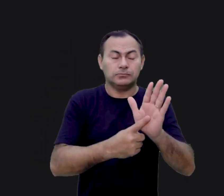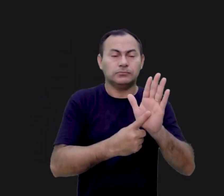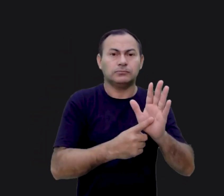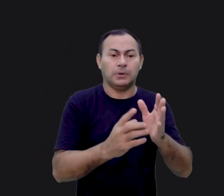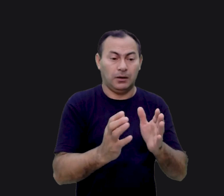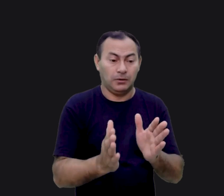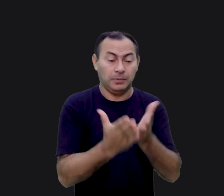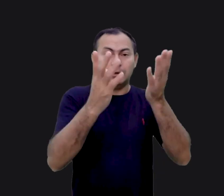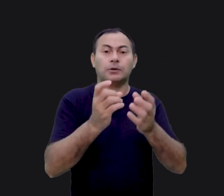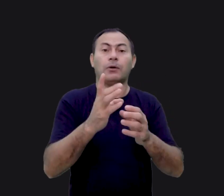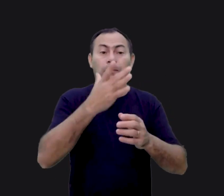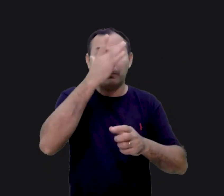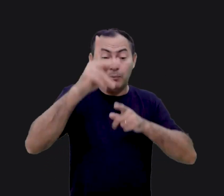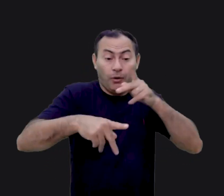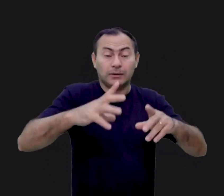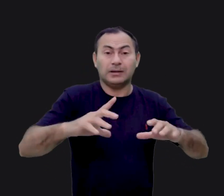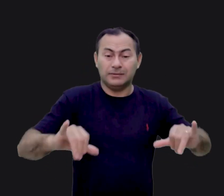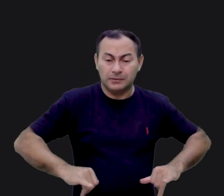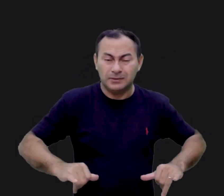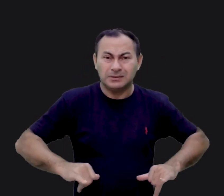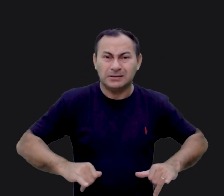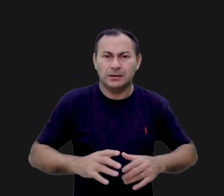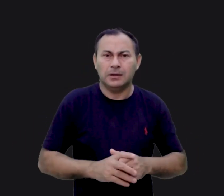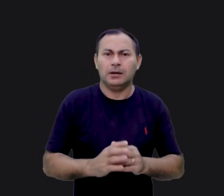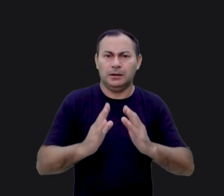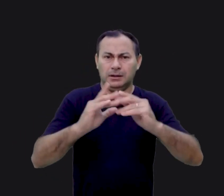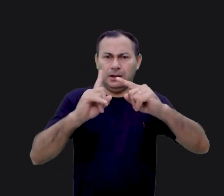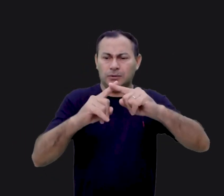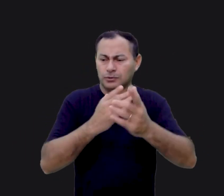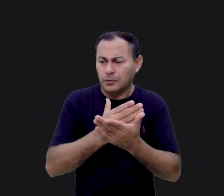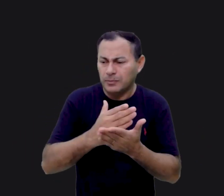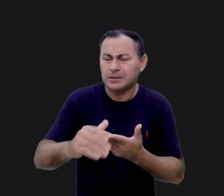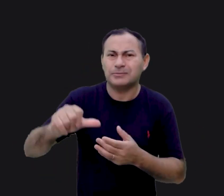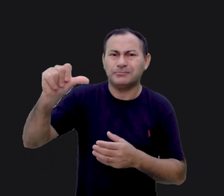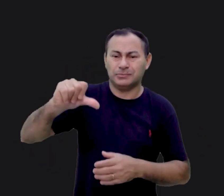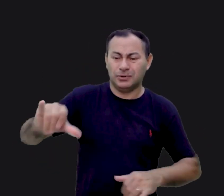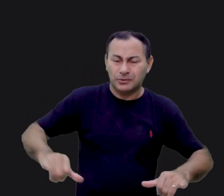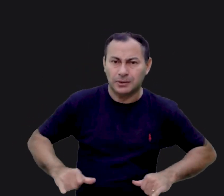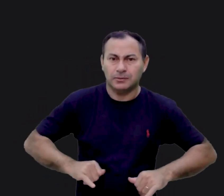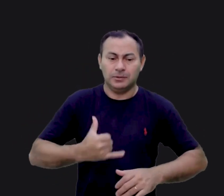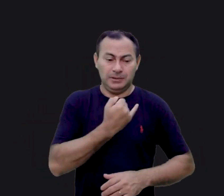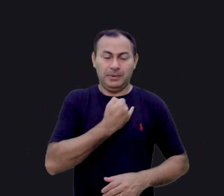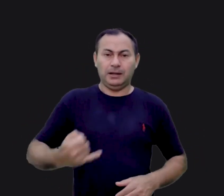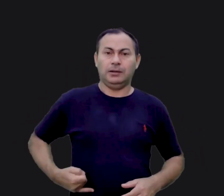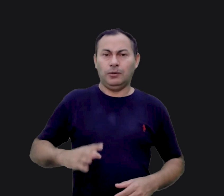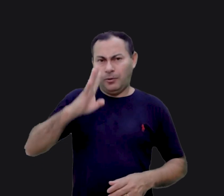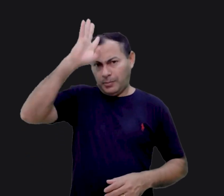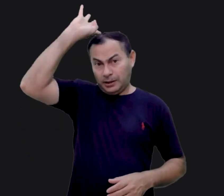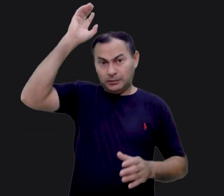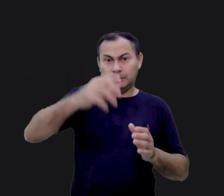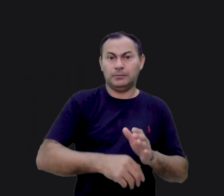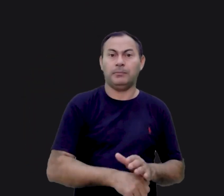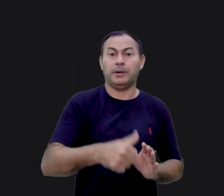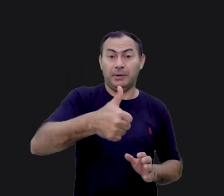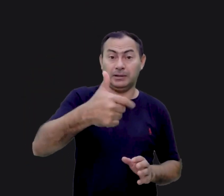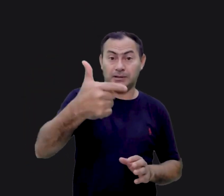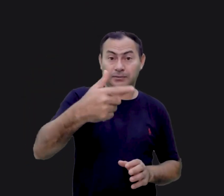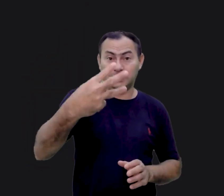passa por dificuldades a igreja nasceu no meio da hostilidade do Império Romano nos três primeiros séculos da igreja houve três